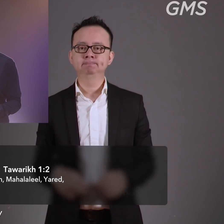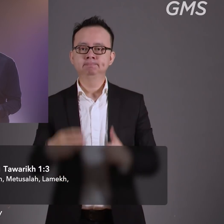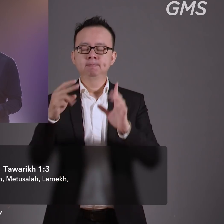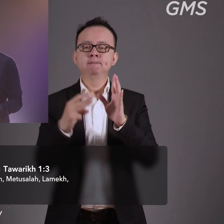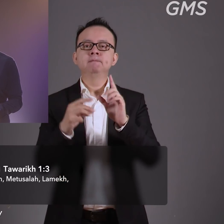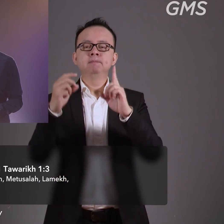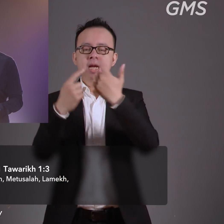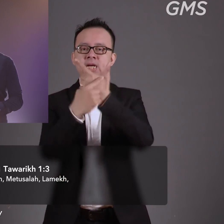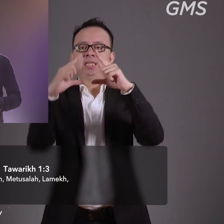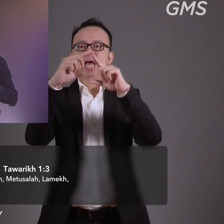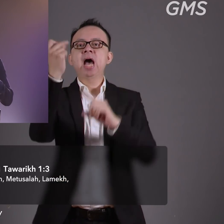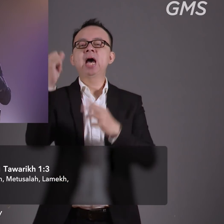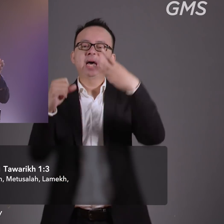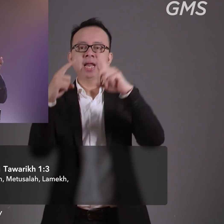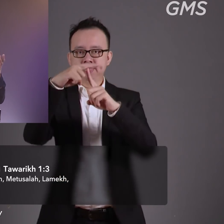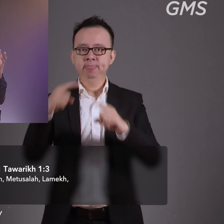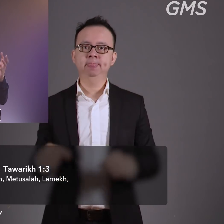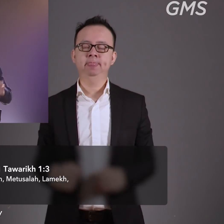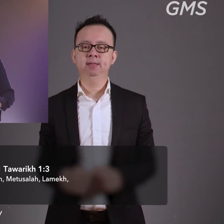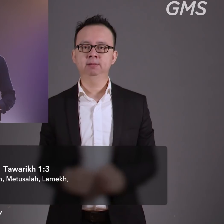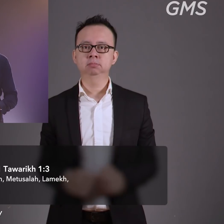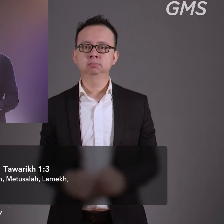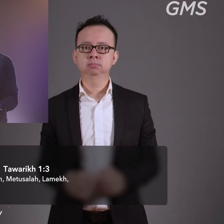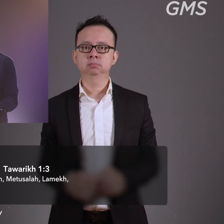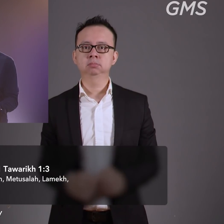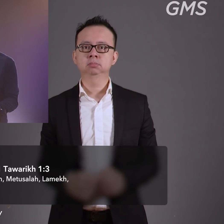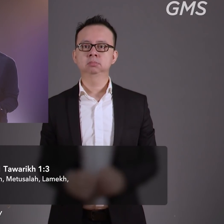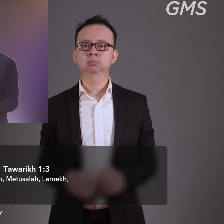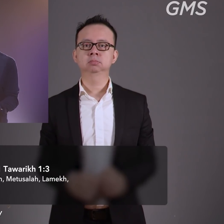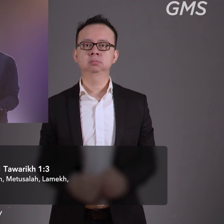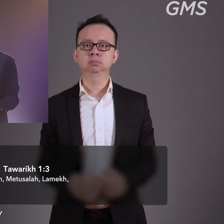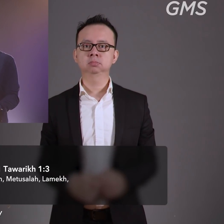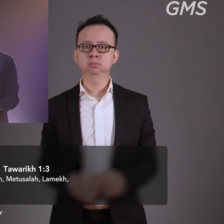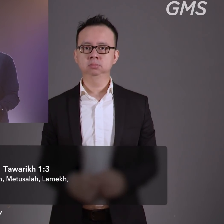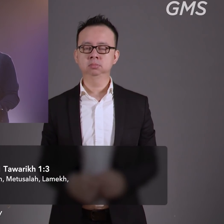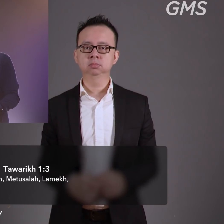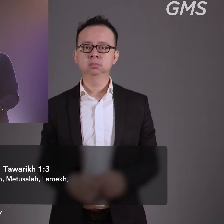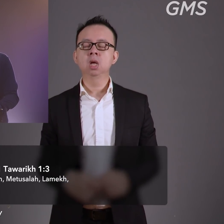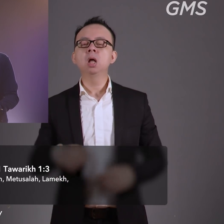Yared. Belum ada sesuatu yang signifikan, tapi beberapa